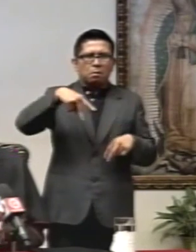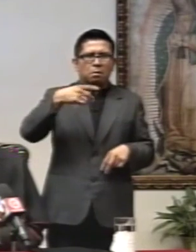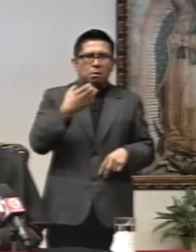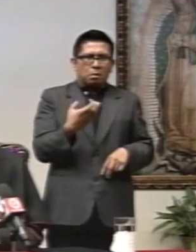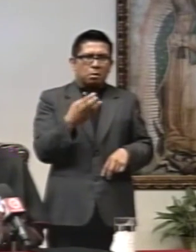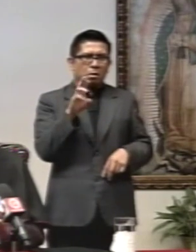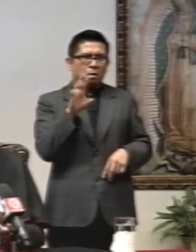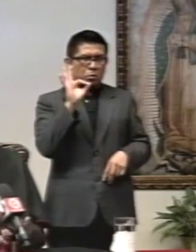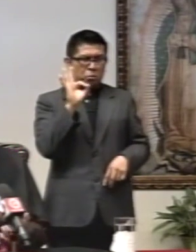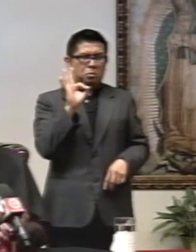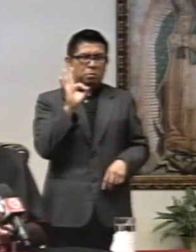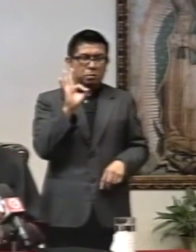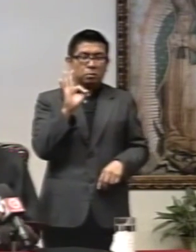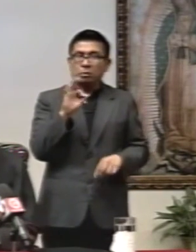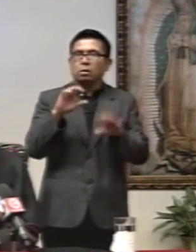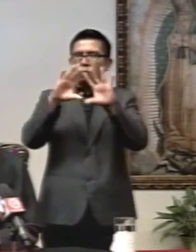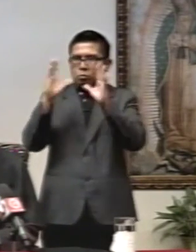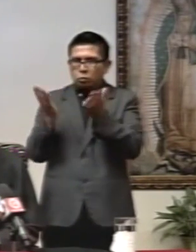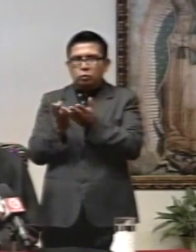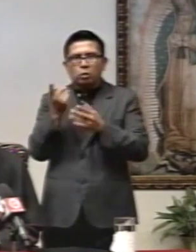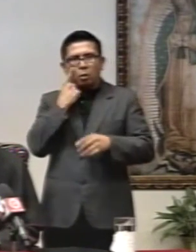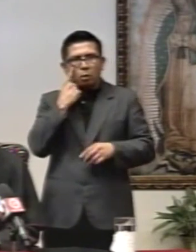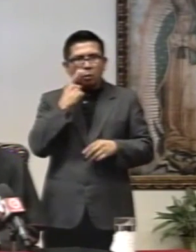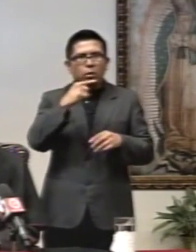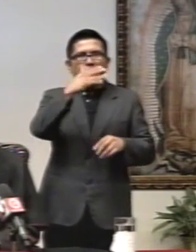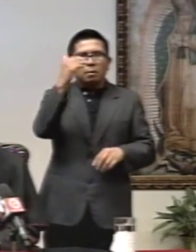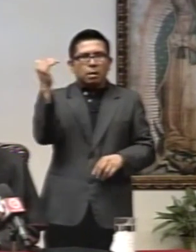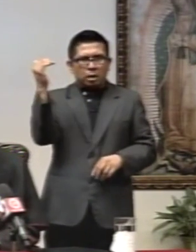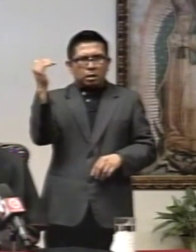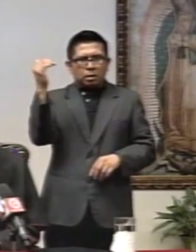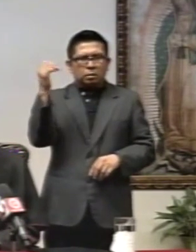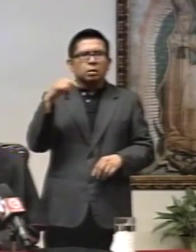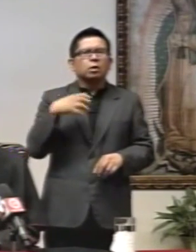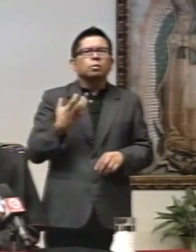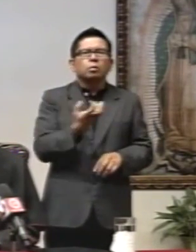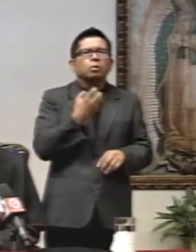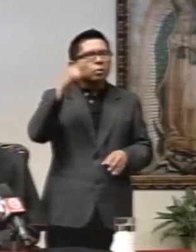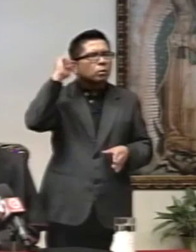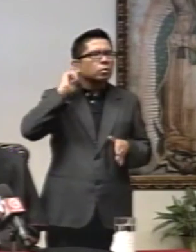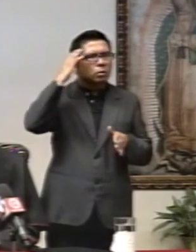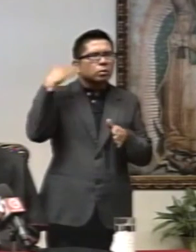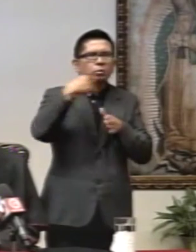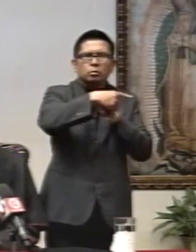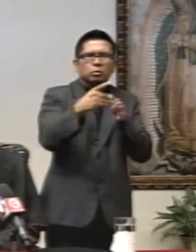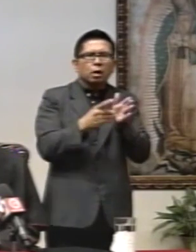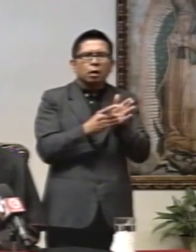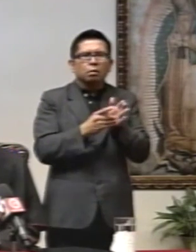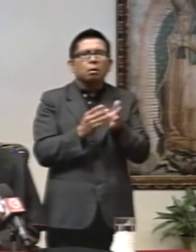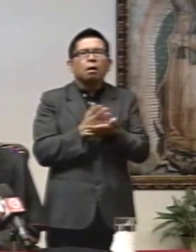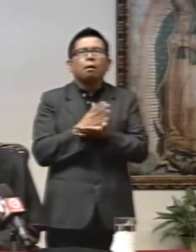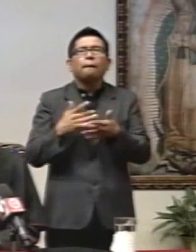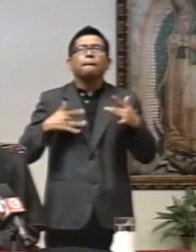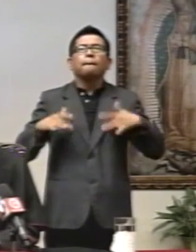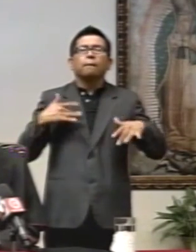organismo internacional protege la nación. ¿Y por qué nuestros diputados no? Esa es la gran